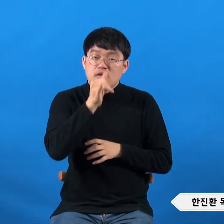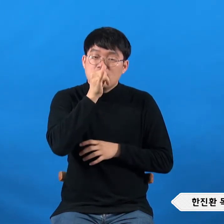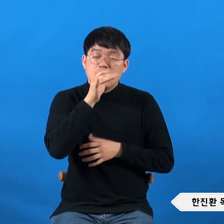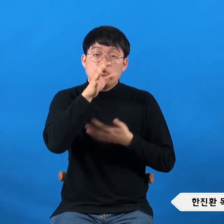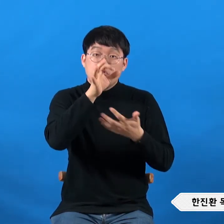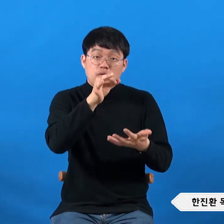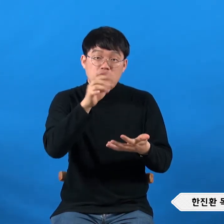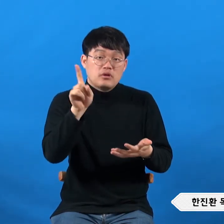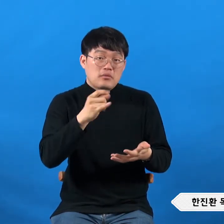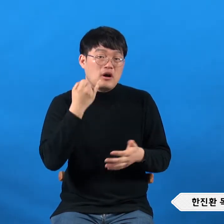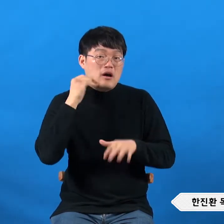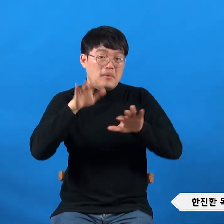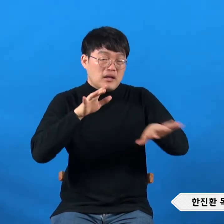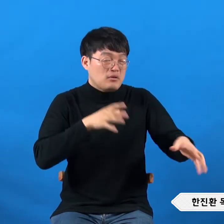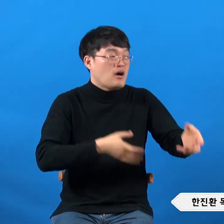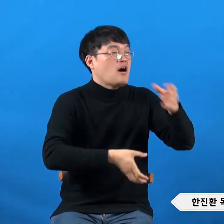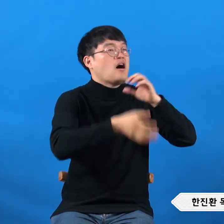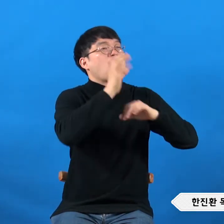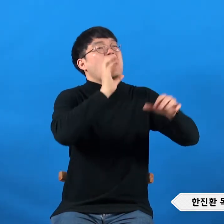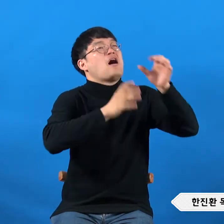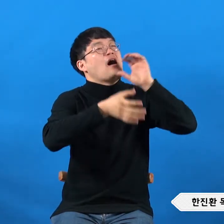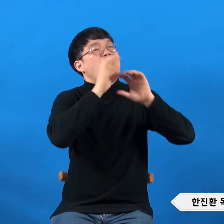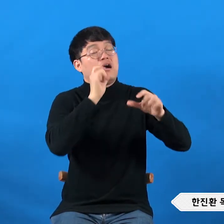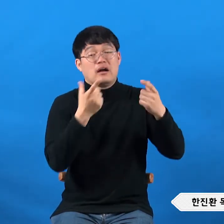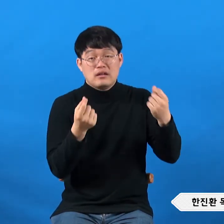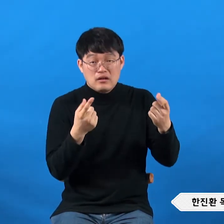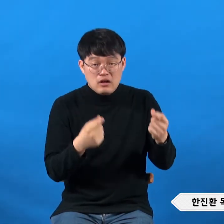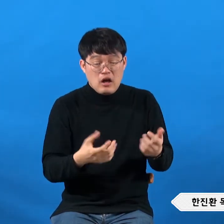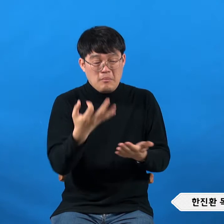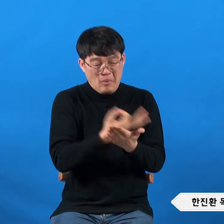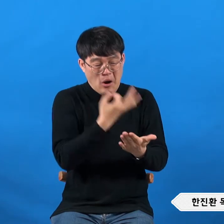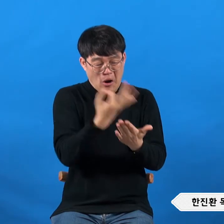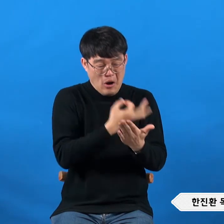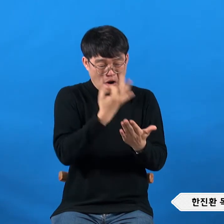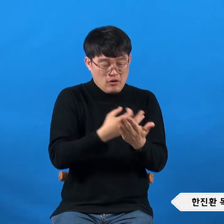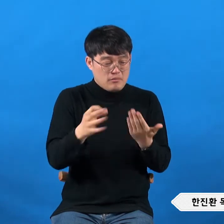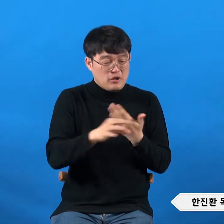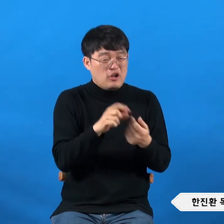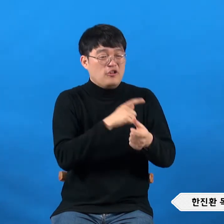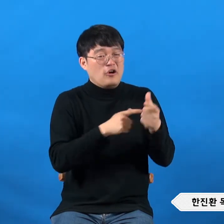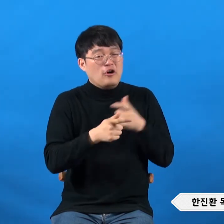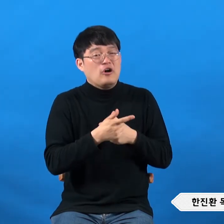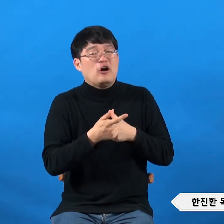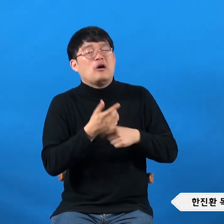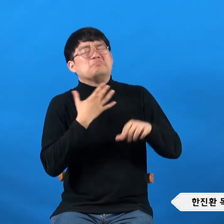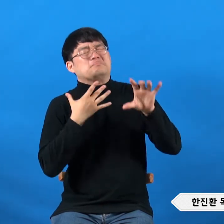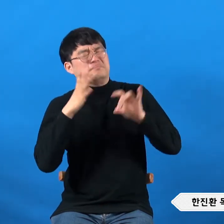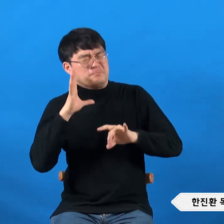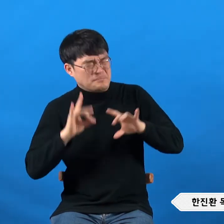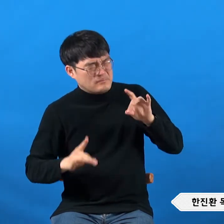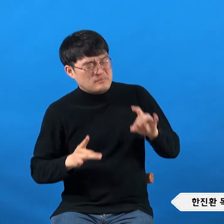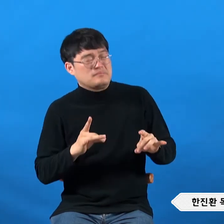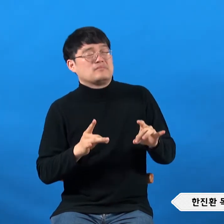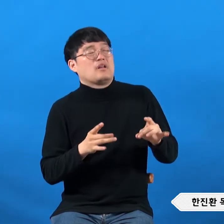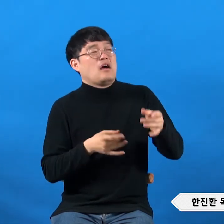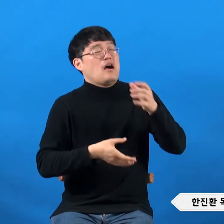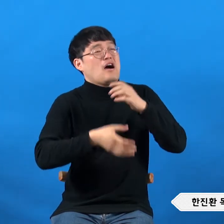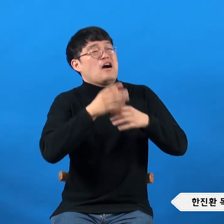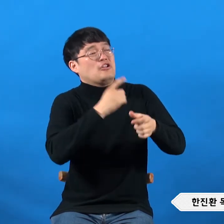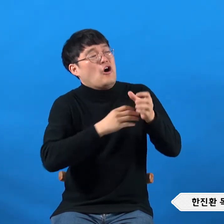돈은 꼭 바닷물을 들이키는 것 같아서 벌면 벌수록 더 갈증이 납니다.